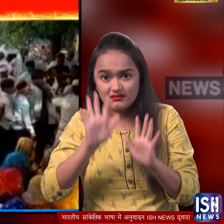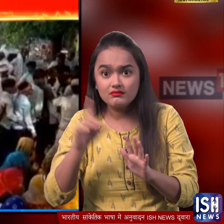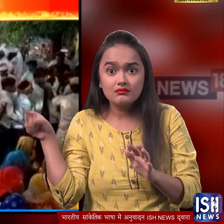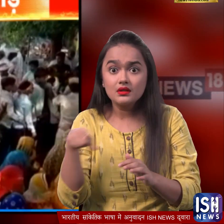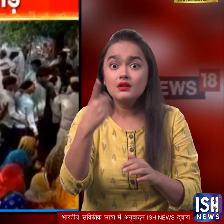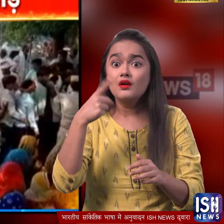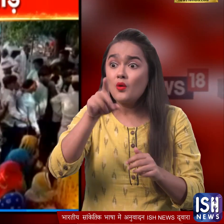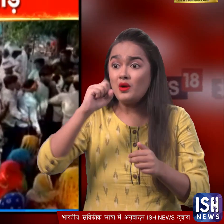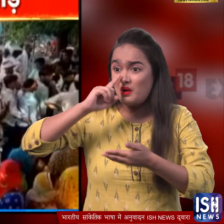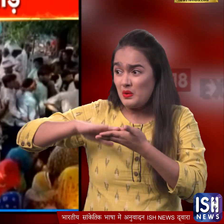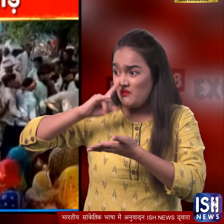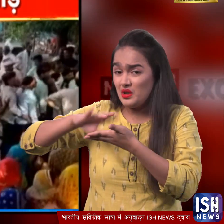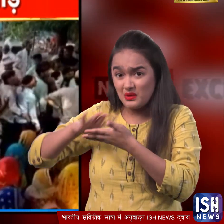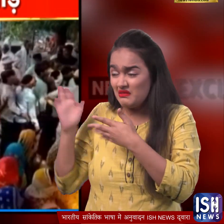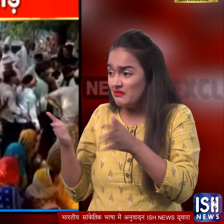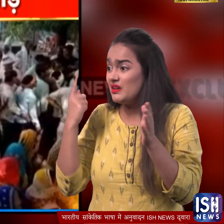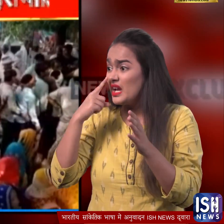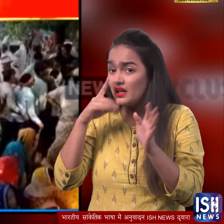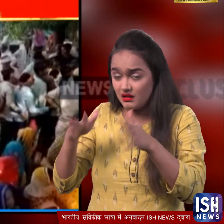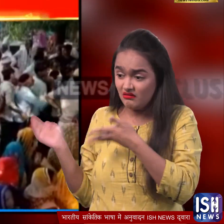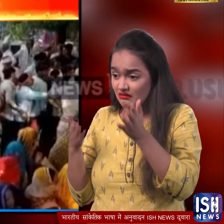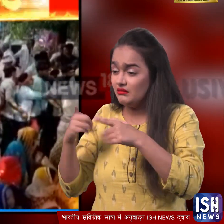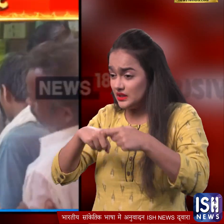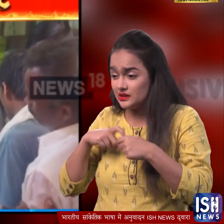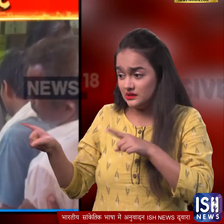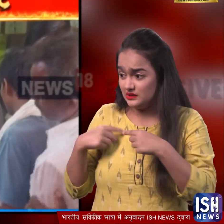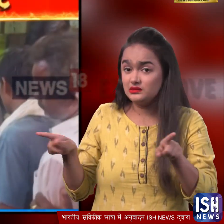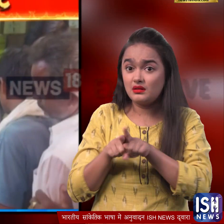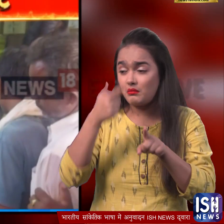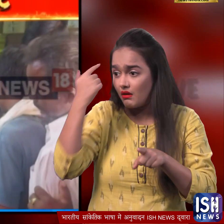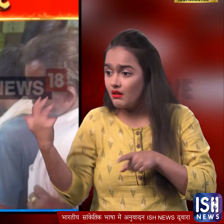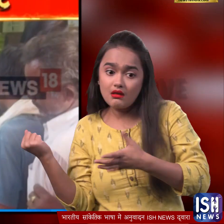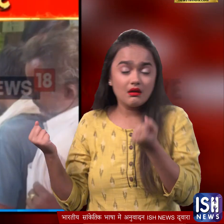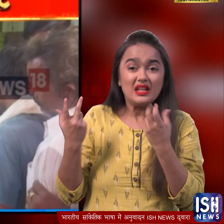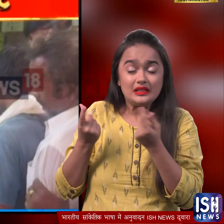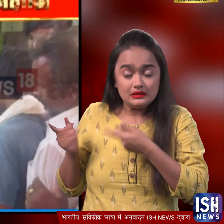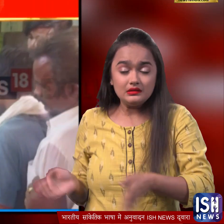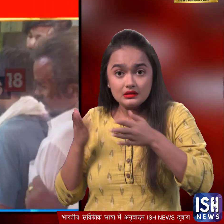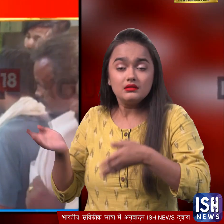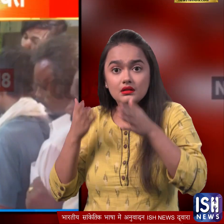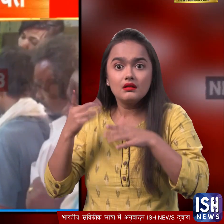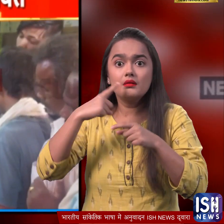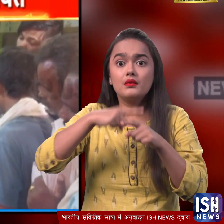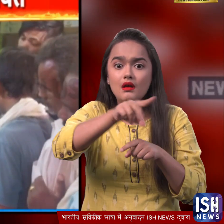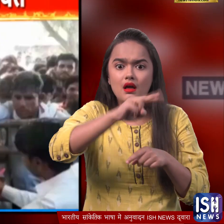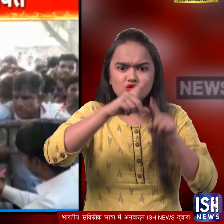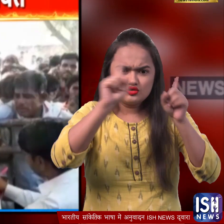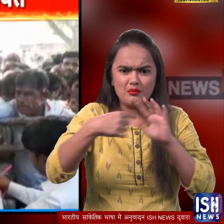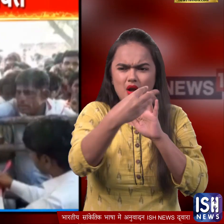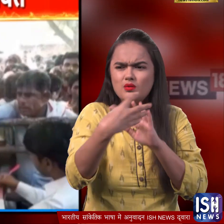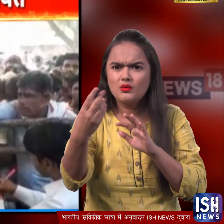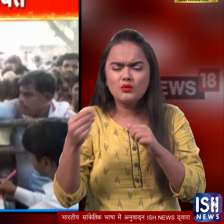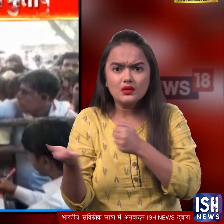के लिए किसान घर की महिलाओं को भी लेकर खाद की दुकान के बाहर पहुंचते दिखे। बीते कई दिन से सहकारी समिति के केंद्रों और खाद दुकानों के